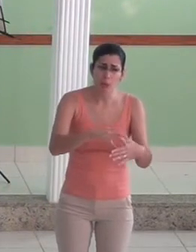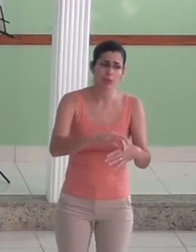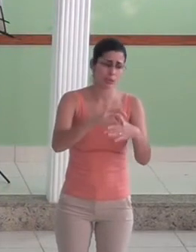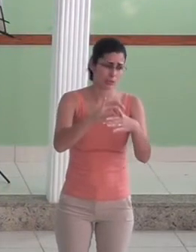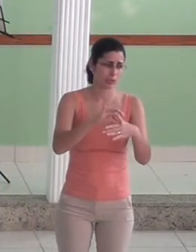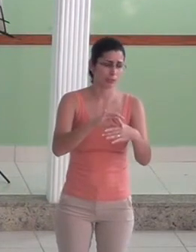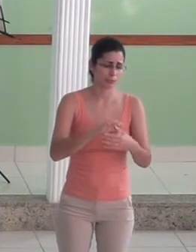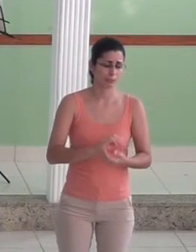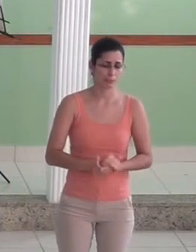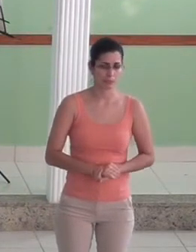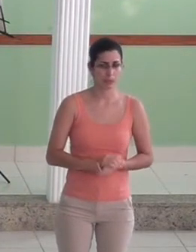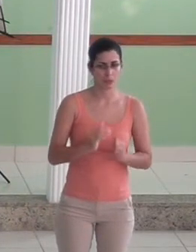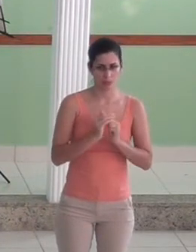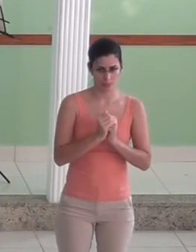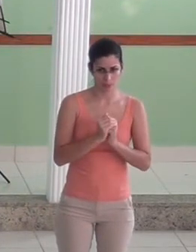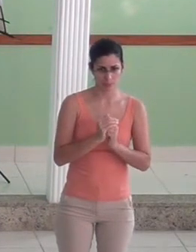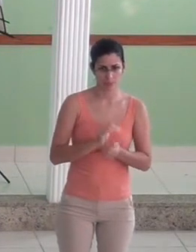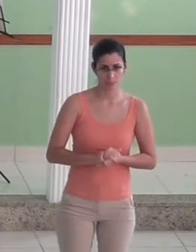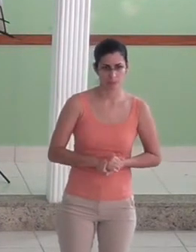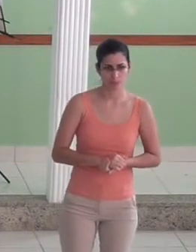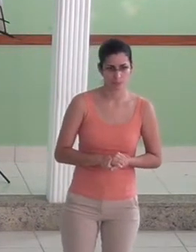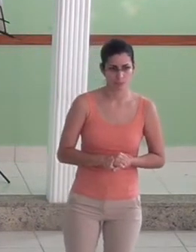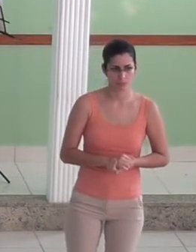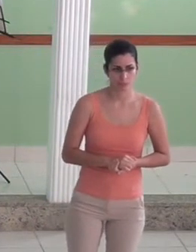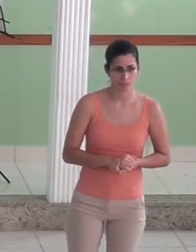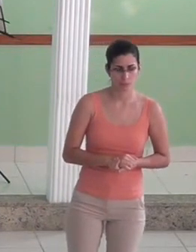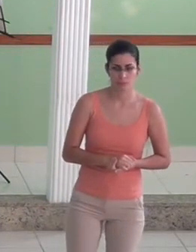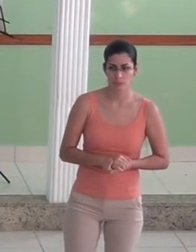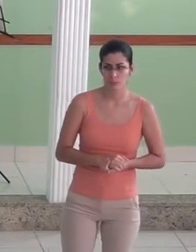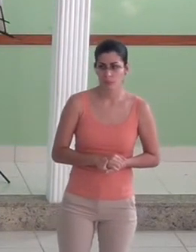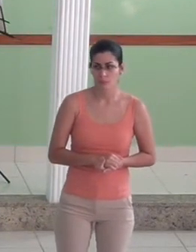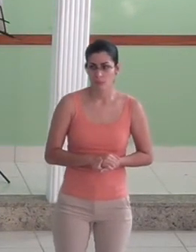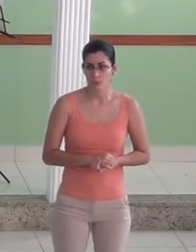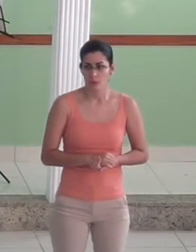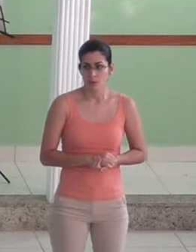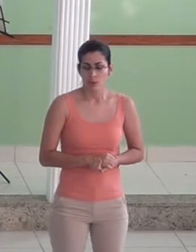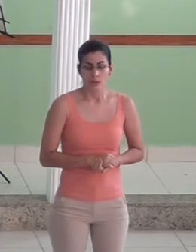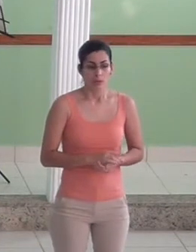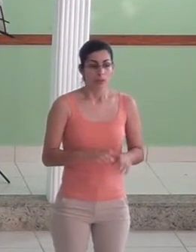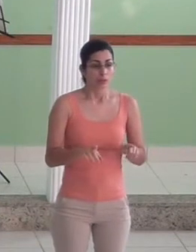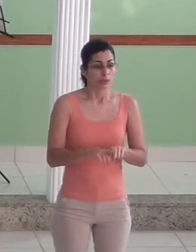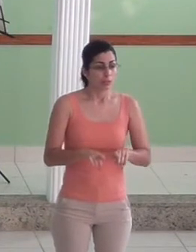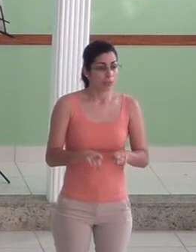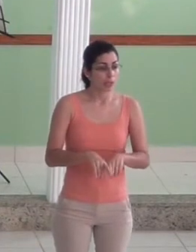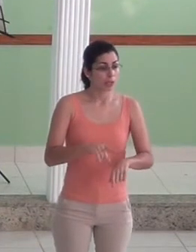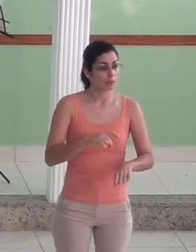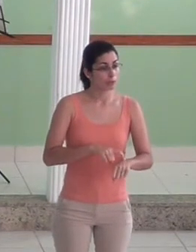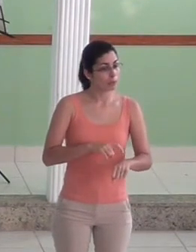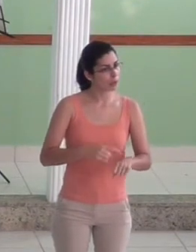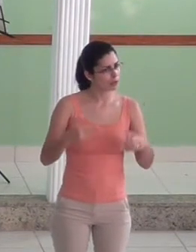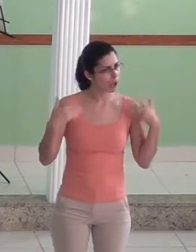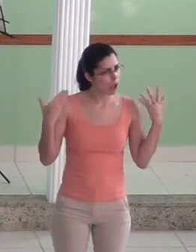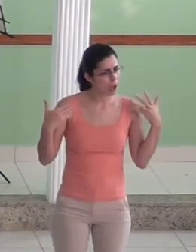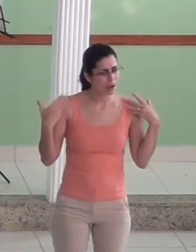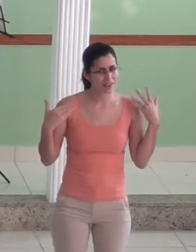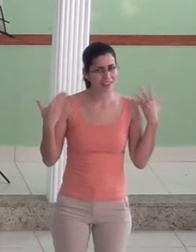fazer grandes coisas. Amém? Amém. Queria ter um outro momento de bastante alegria aqui. Queria chamar o Caio para pegar o